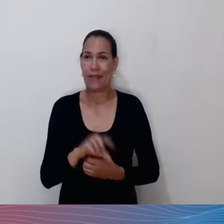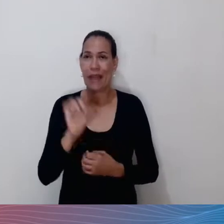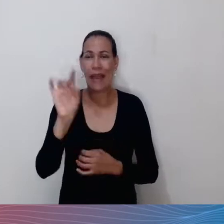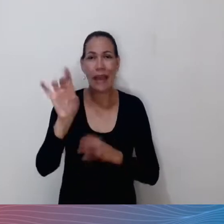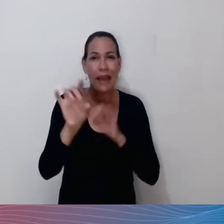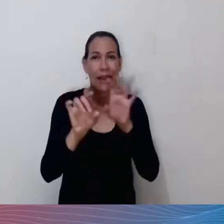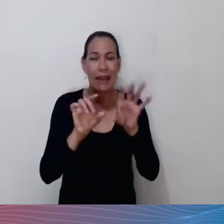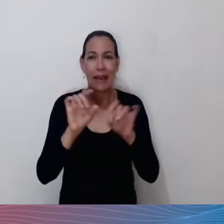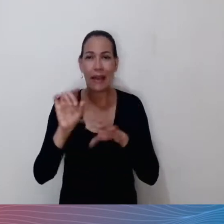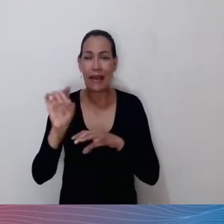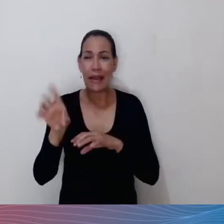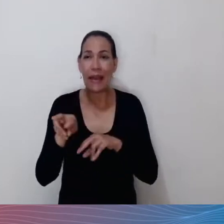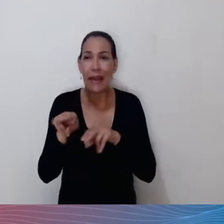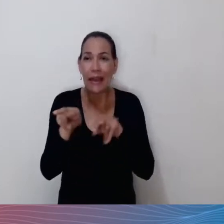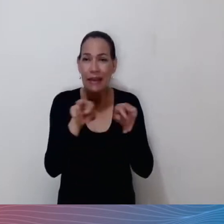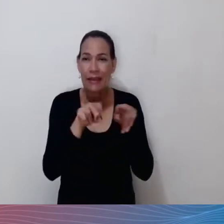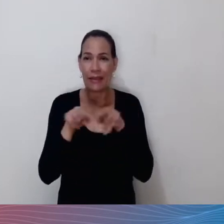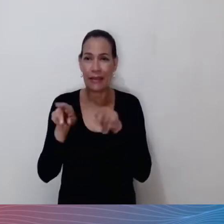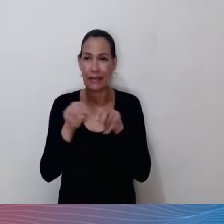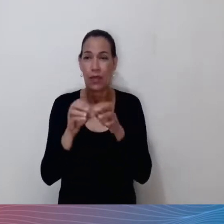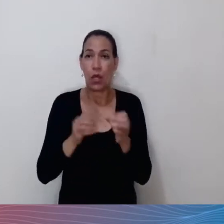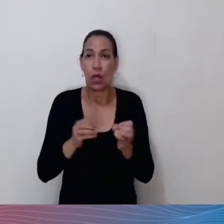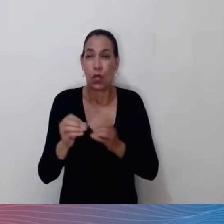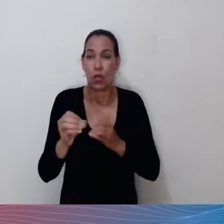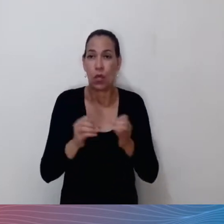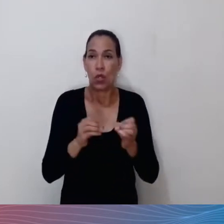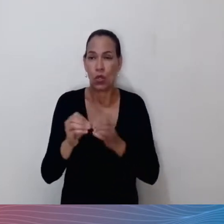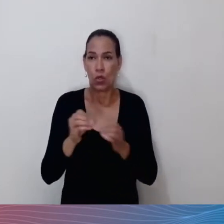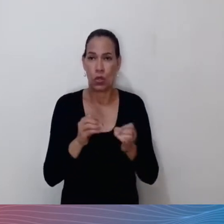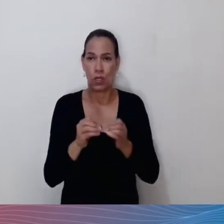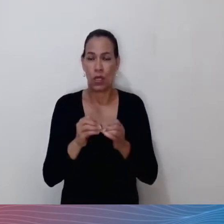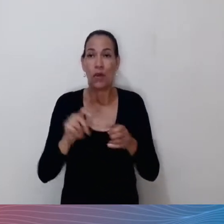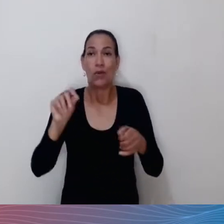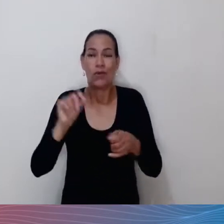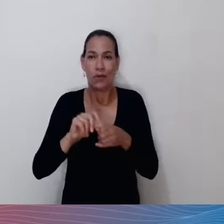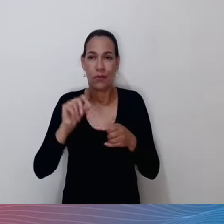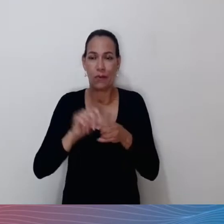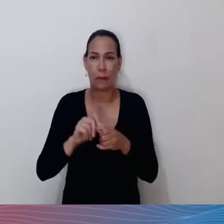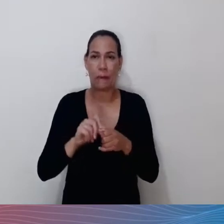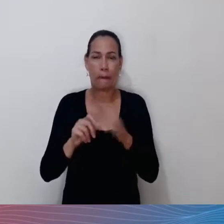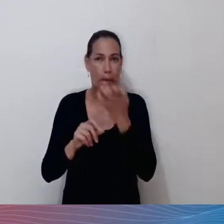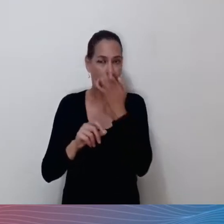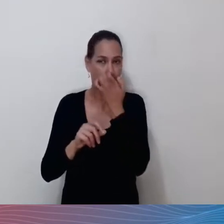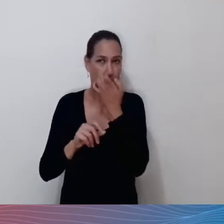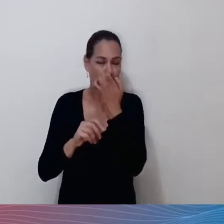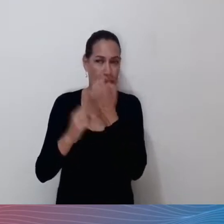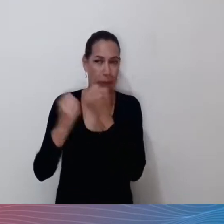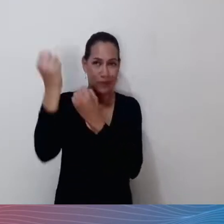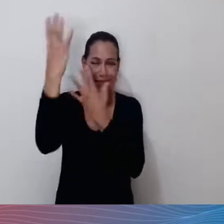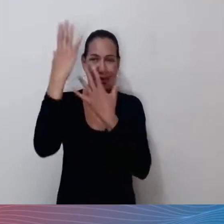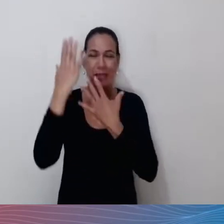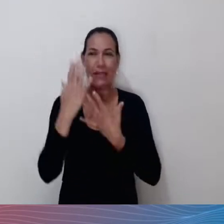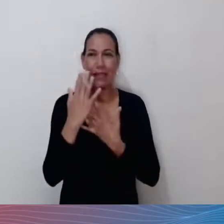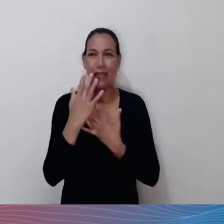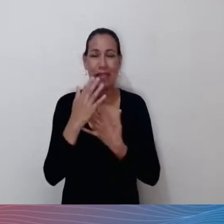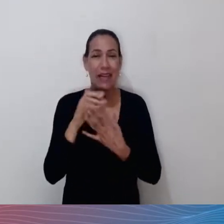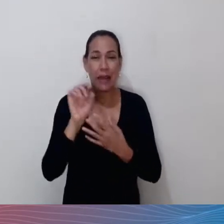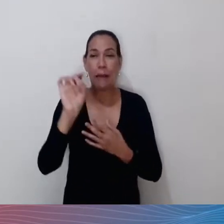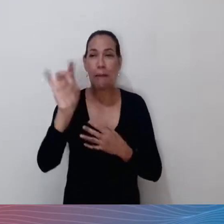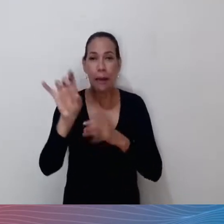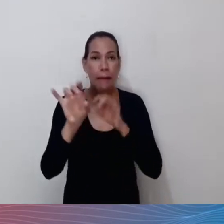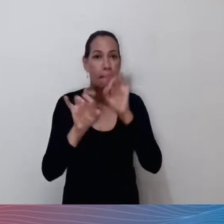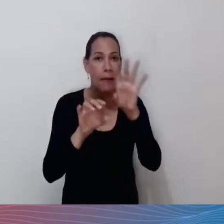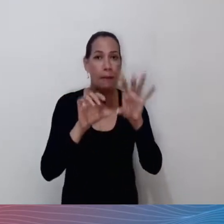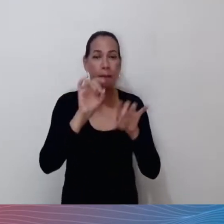foi concedida, né, a cada um de nós, foi dada para cada um de nós, segundo a proporção